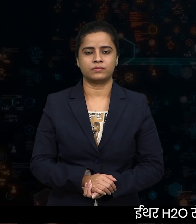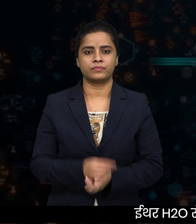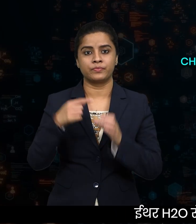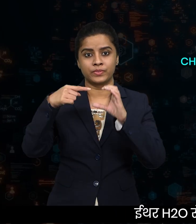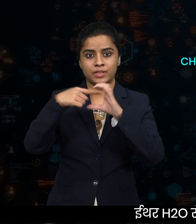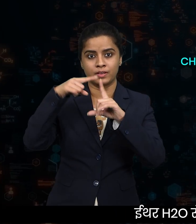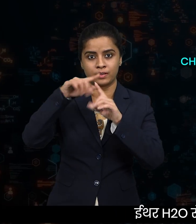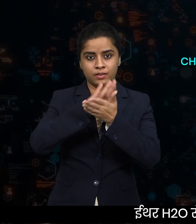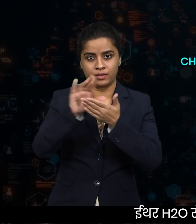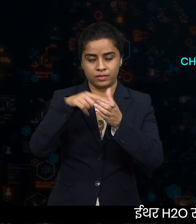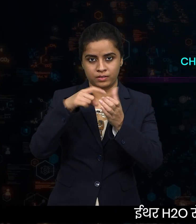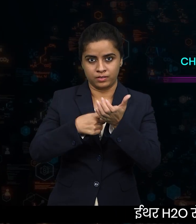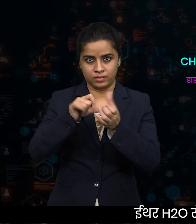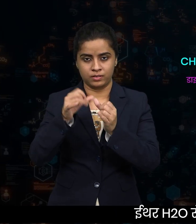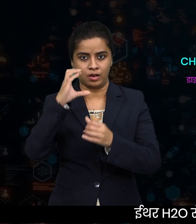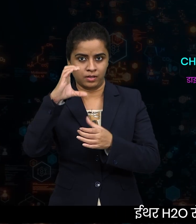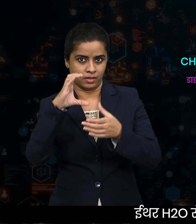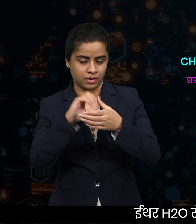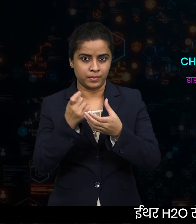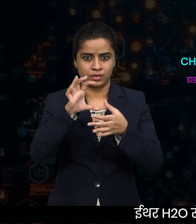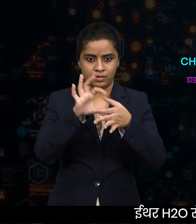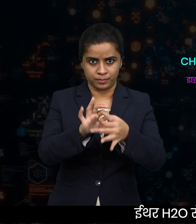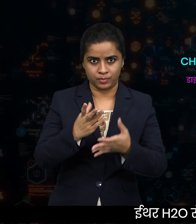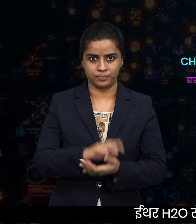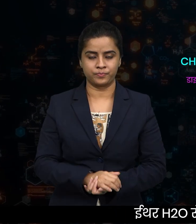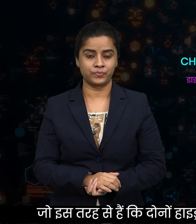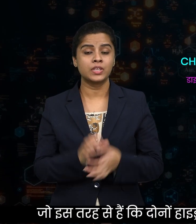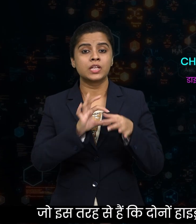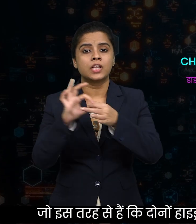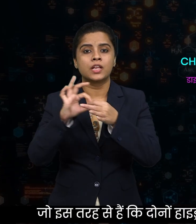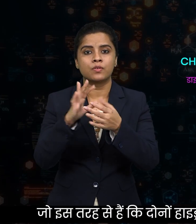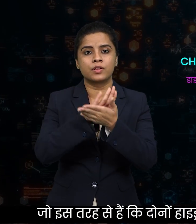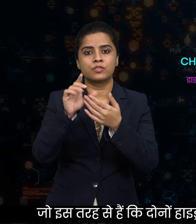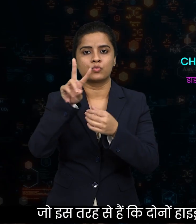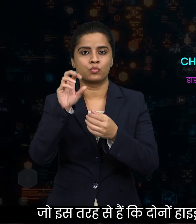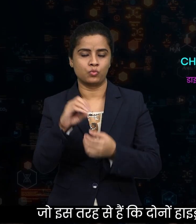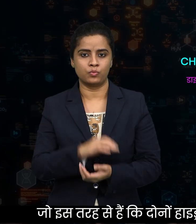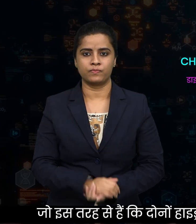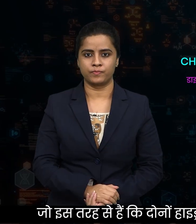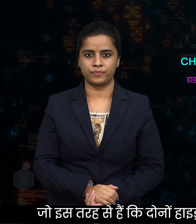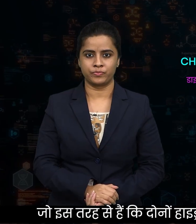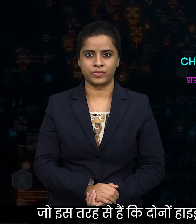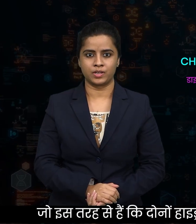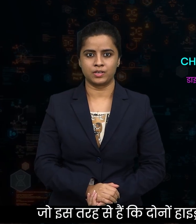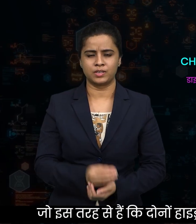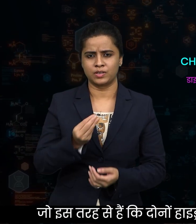ईथर H2O से संबंधित कार्बन यौगिक है जो इस तरह से है कि दोनों